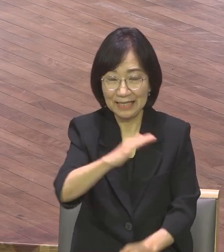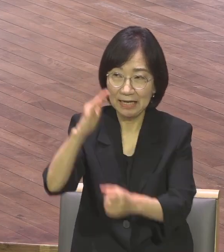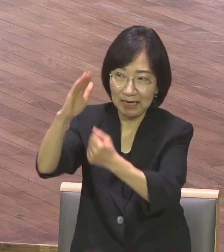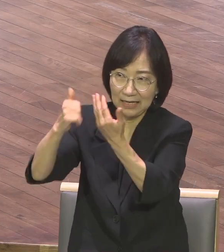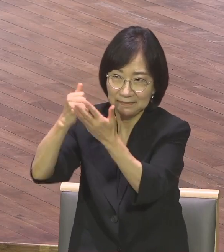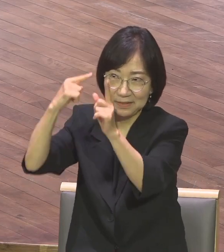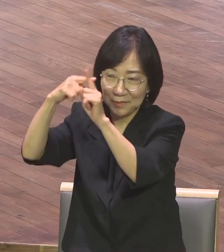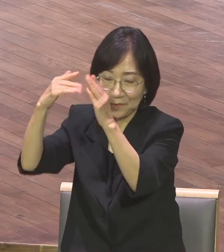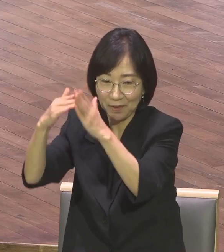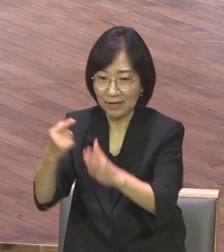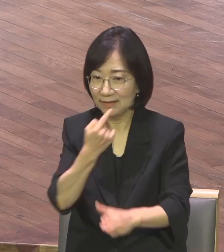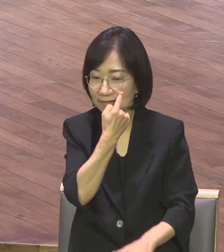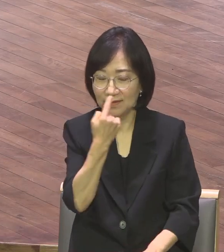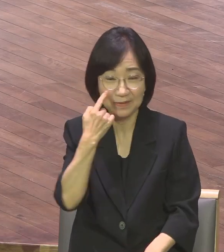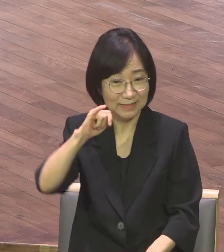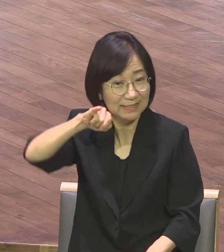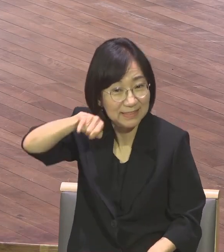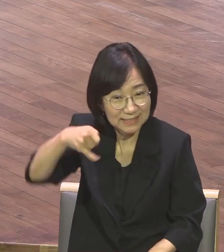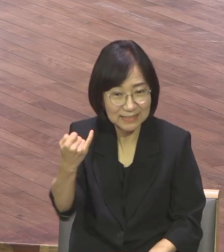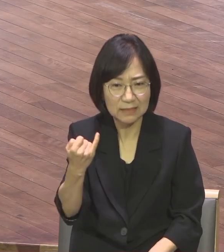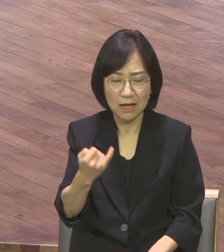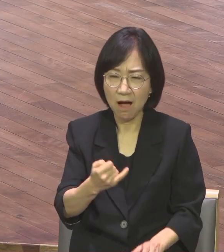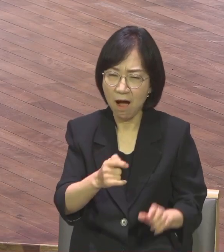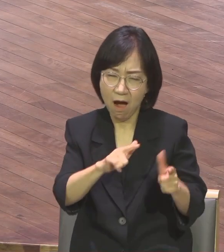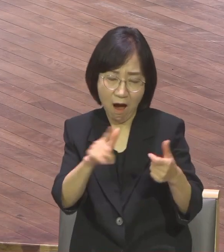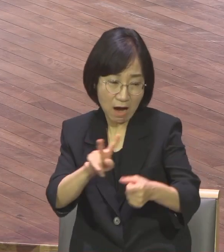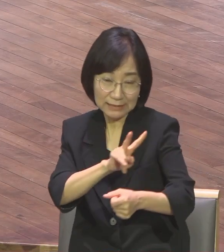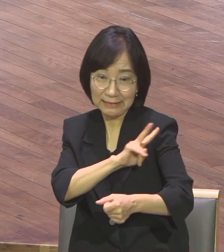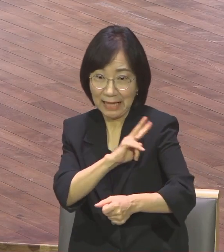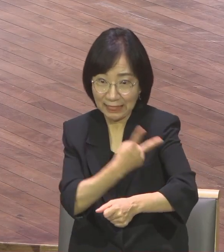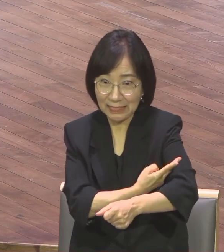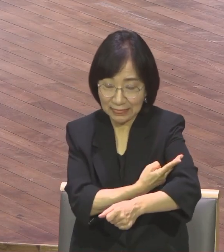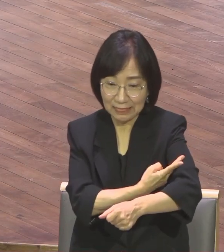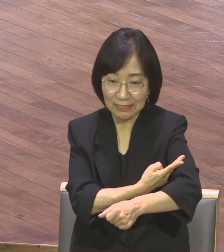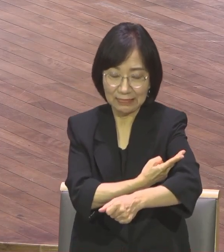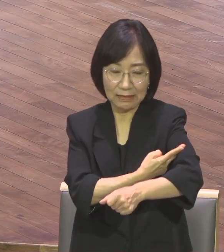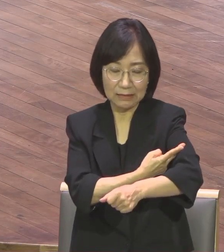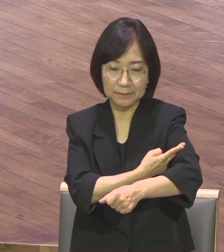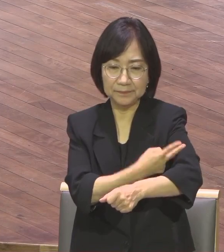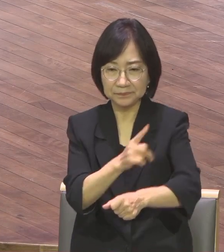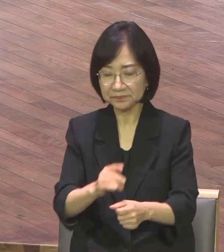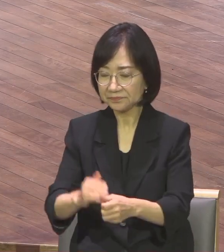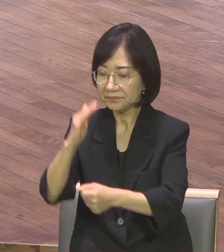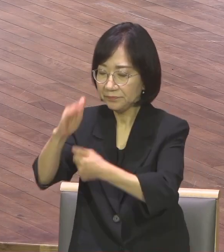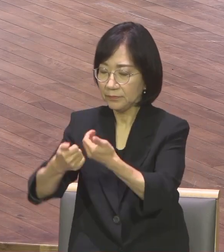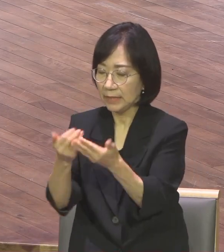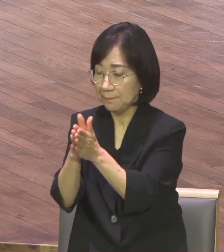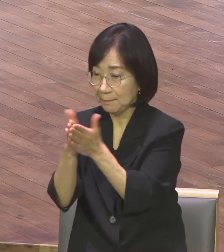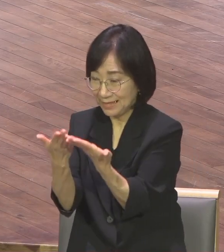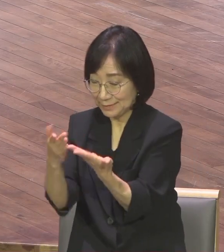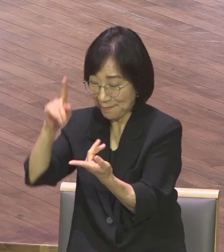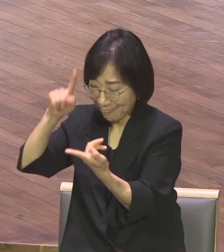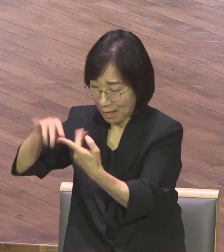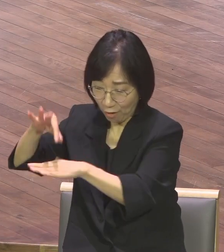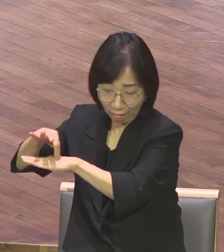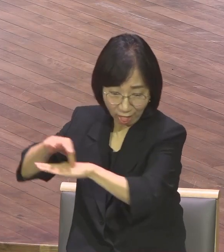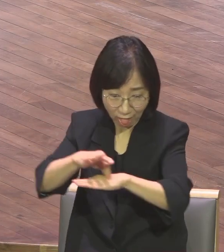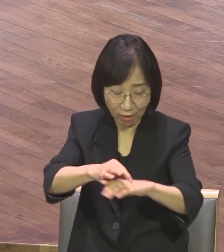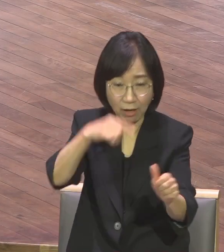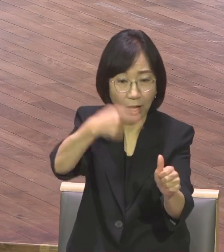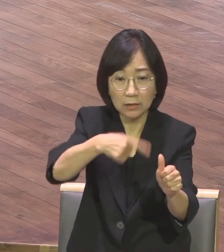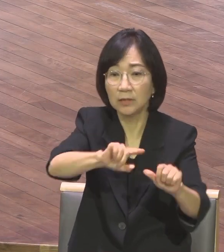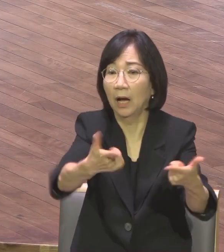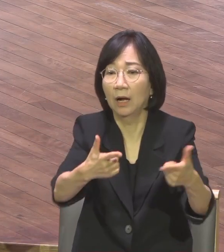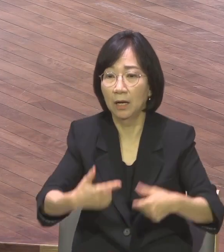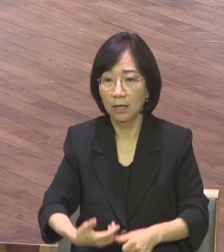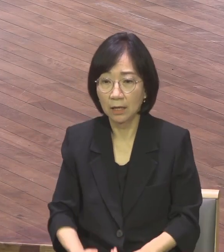교회, 여호와의 정인 이런 이단 사이비들 비성경적 진리 가지고 이